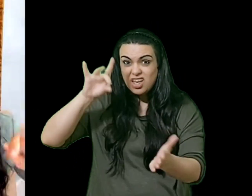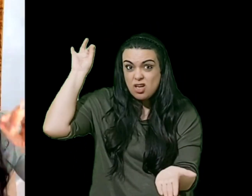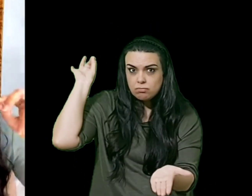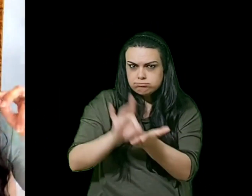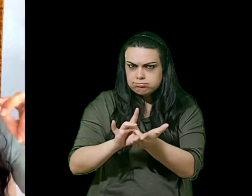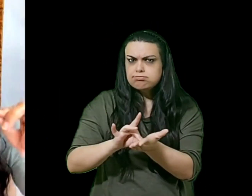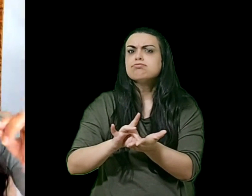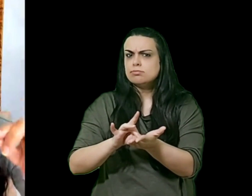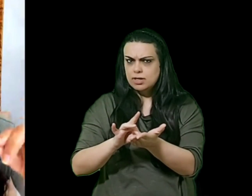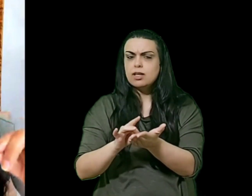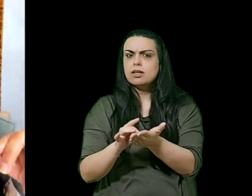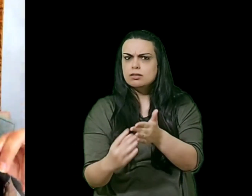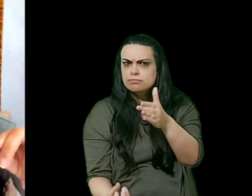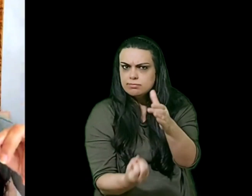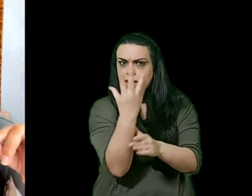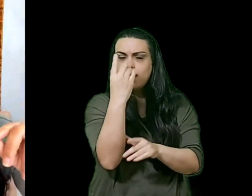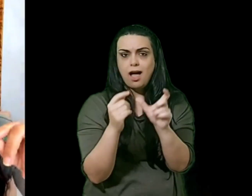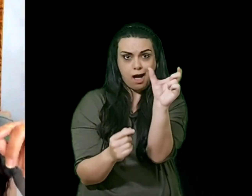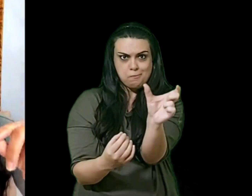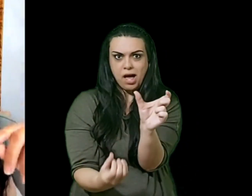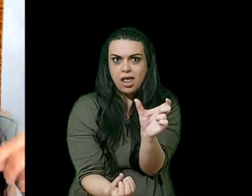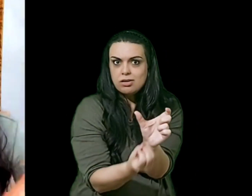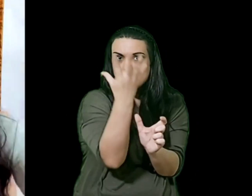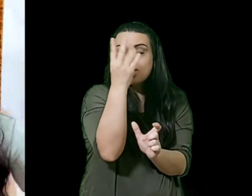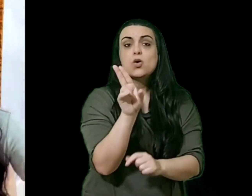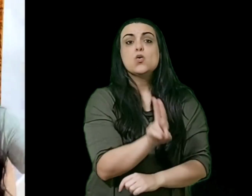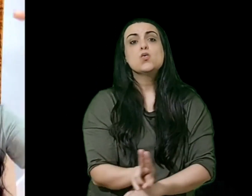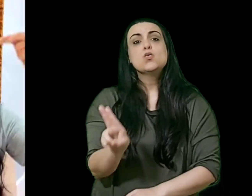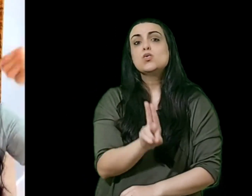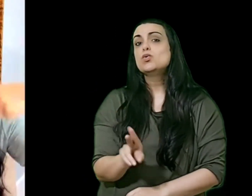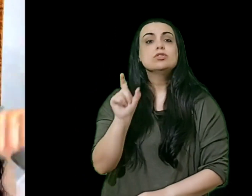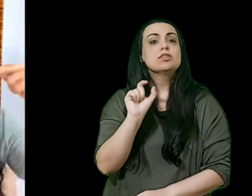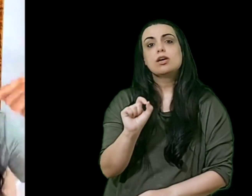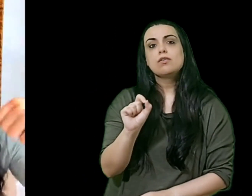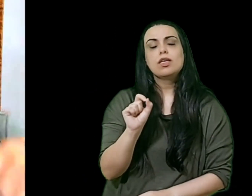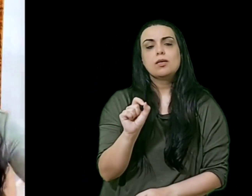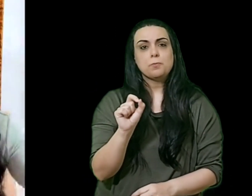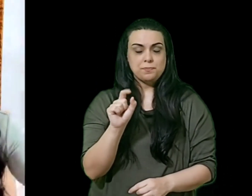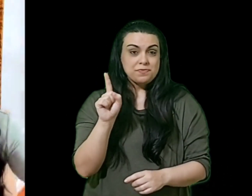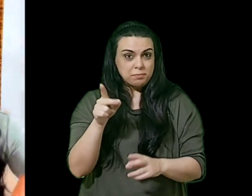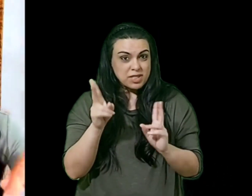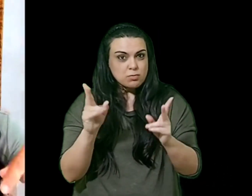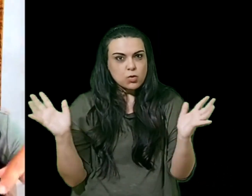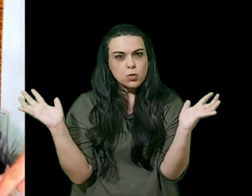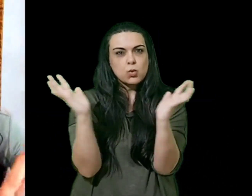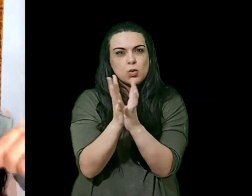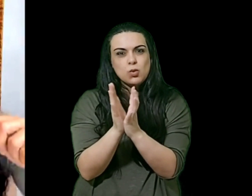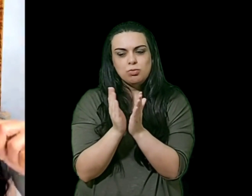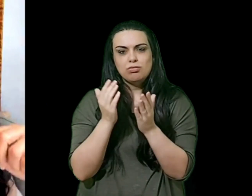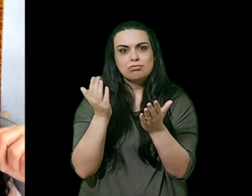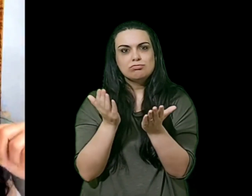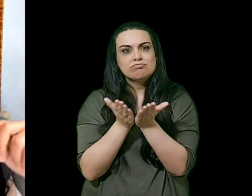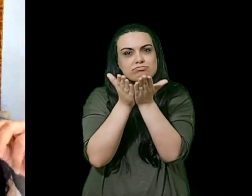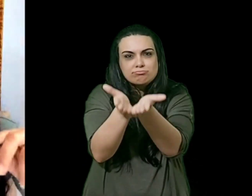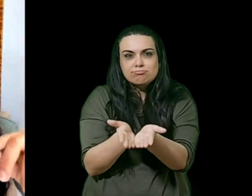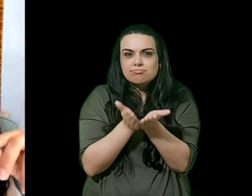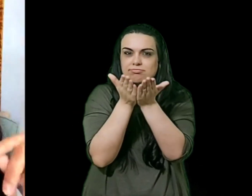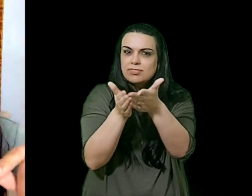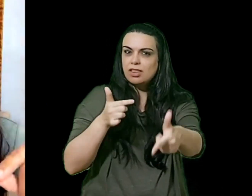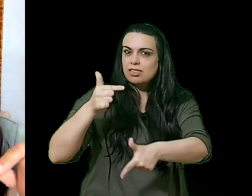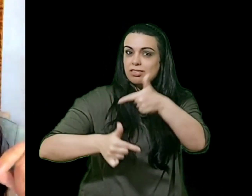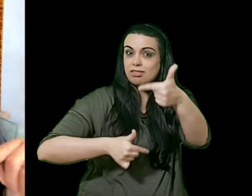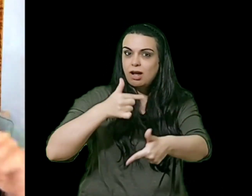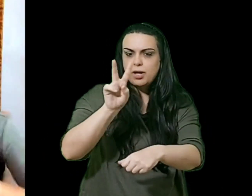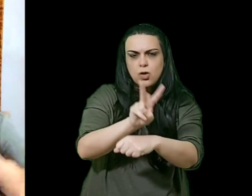palavra, ela era utilizada pelos navegantes, pelo pessoal